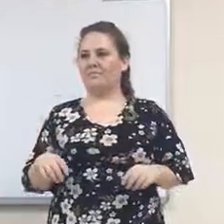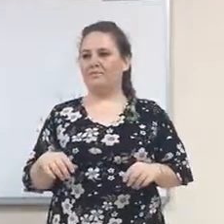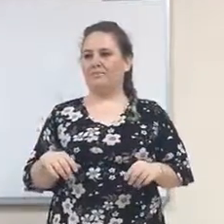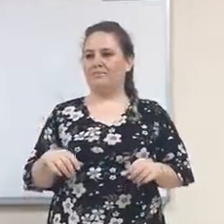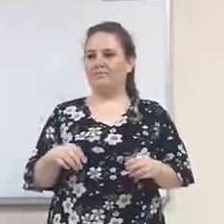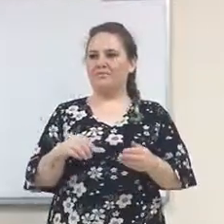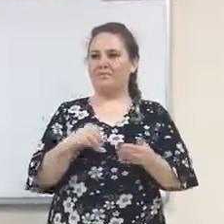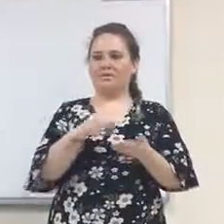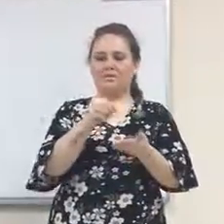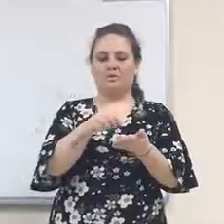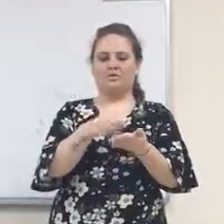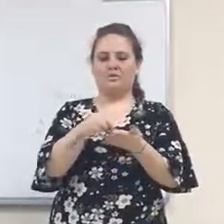Kur'an,